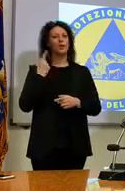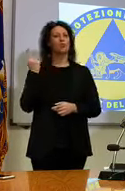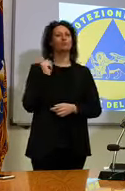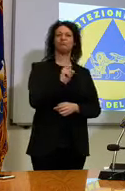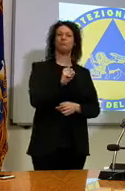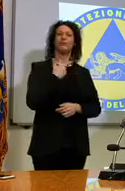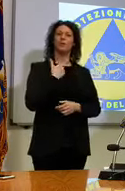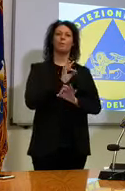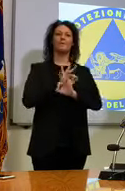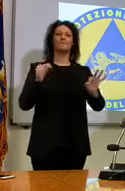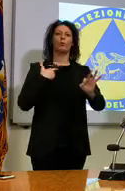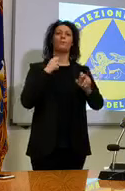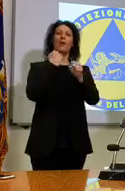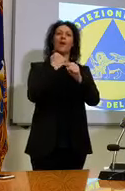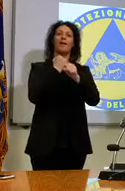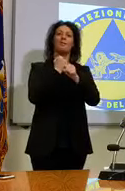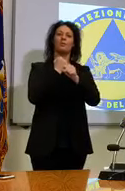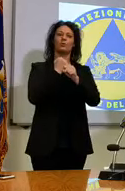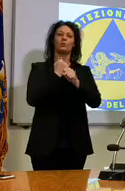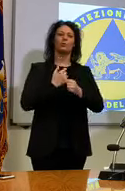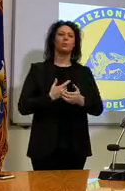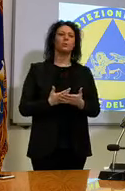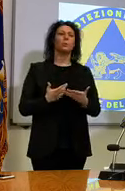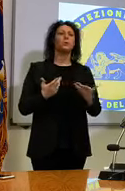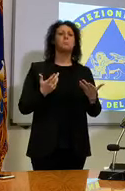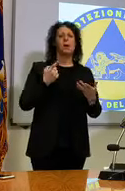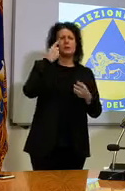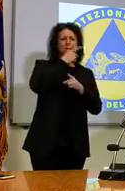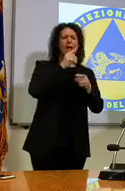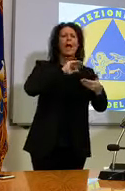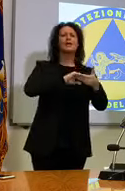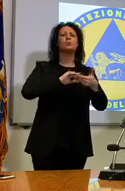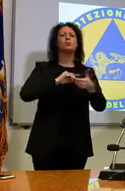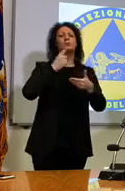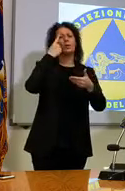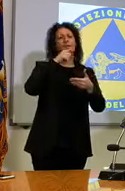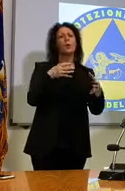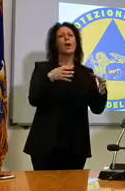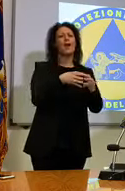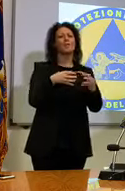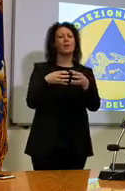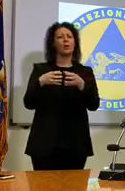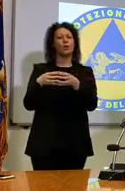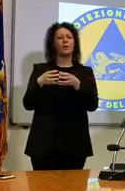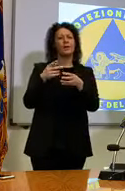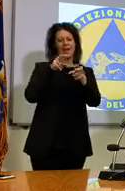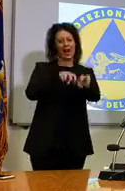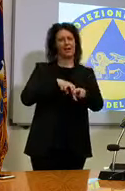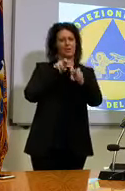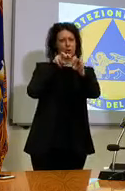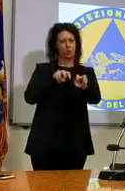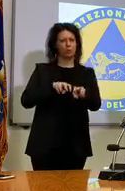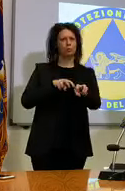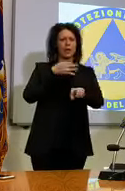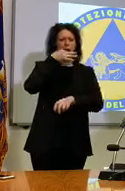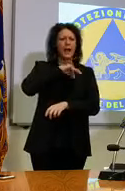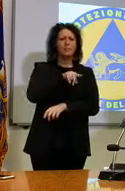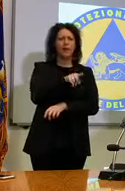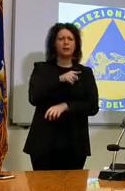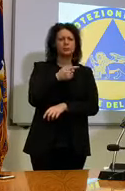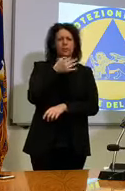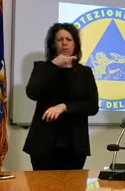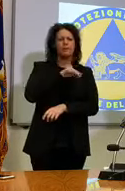le associazioni di categoria, che sono le associazioni di agricoltori, sono in grado di creare il matching tra datore di lavoro e lavoratore. Nel